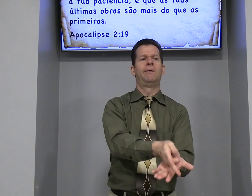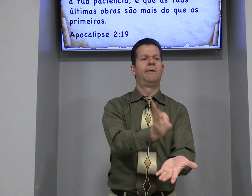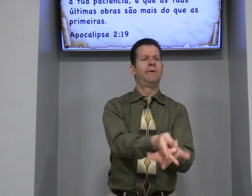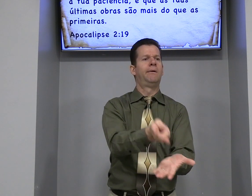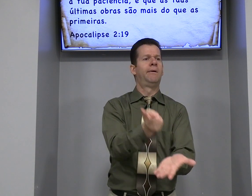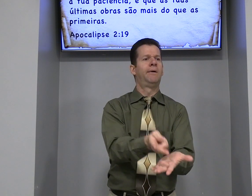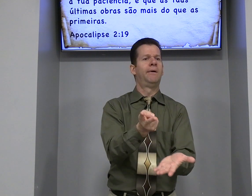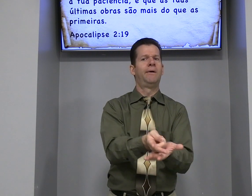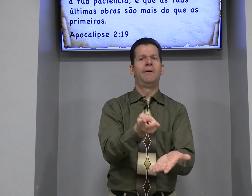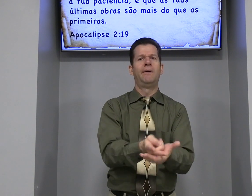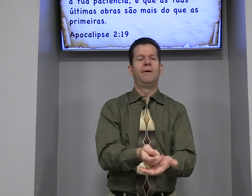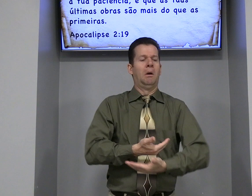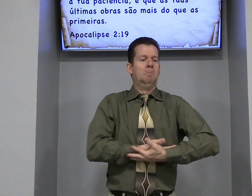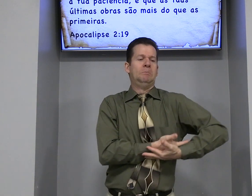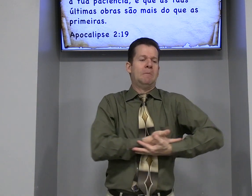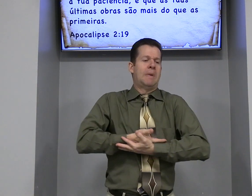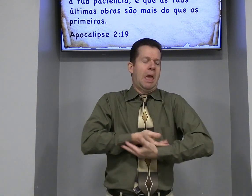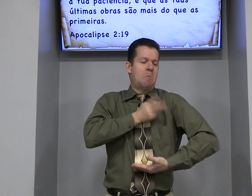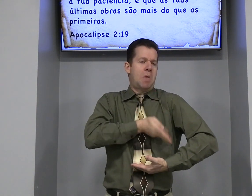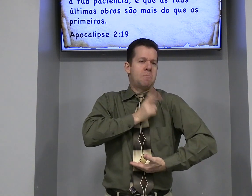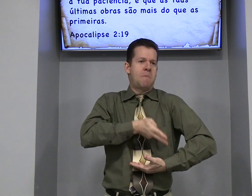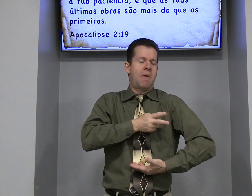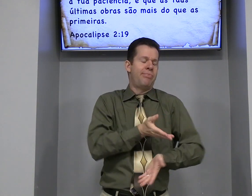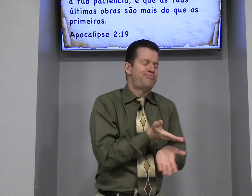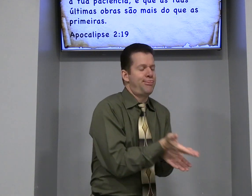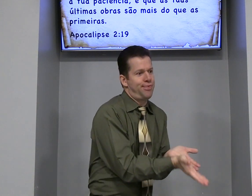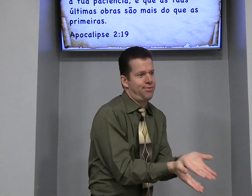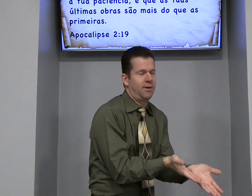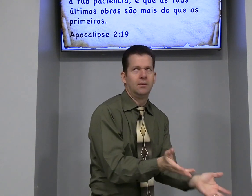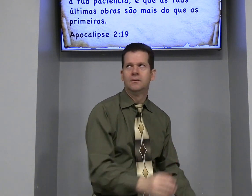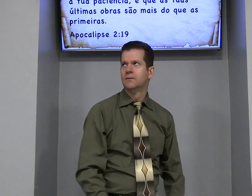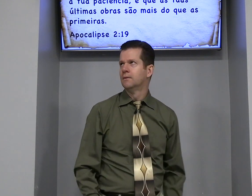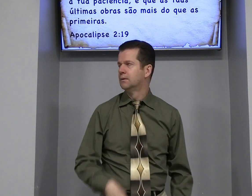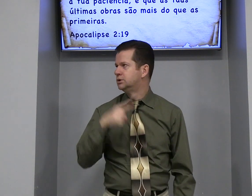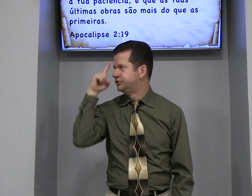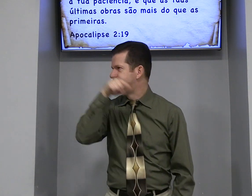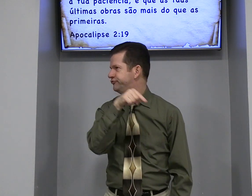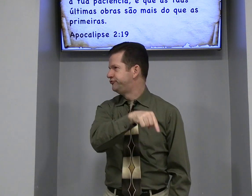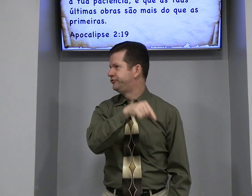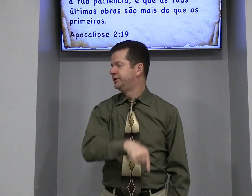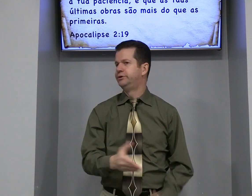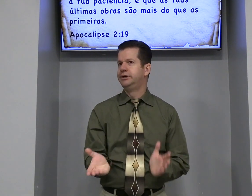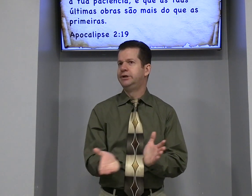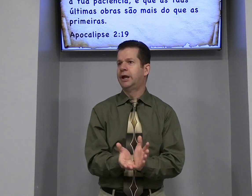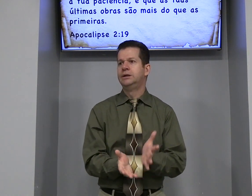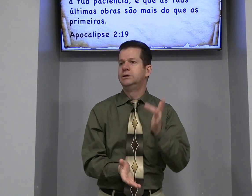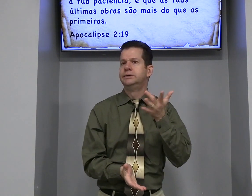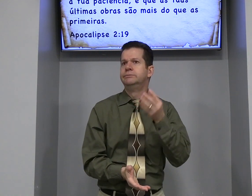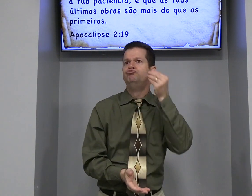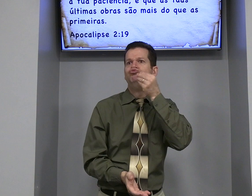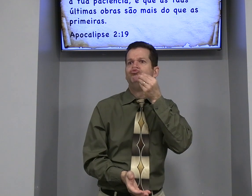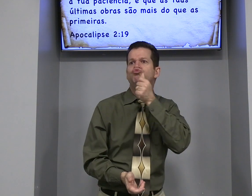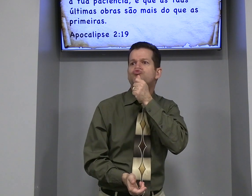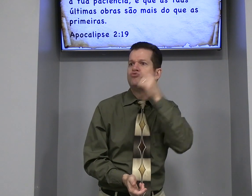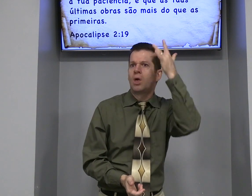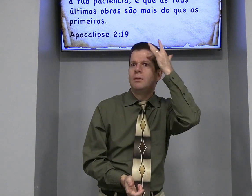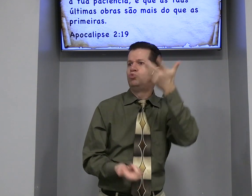crentes ficam mesmo, não tem mudança. É bebê, tem que tratar bem. É difícil esse crente que